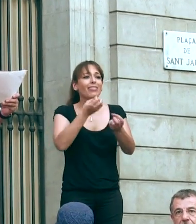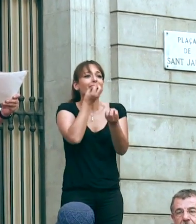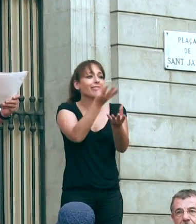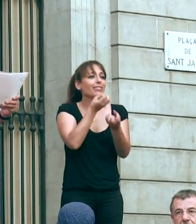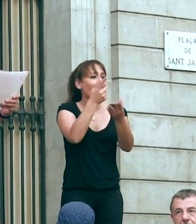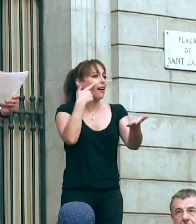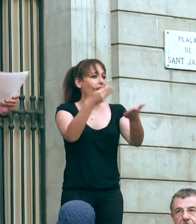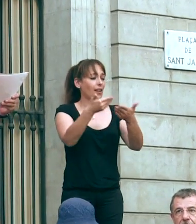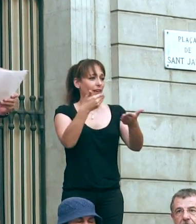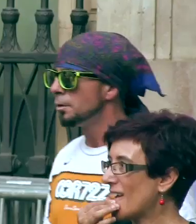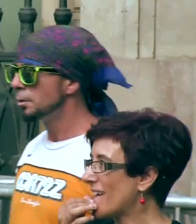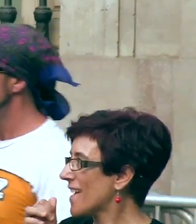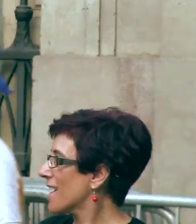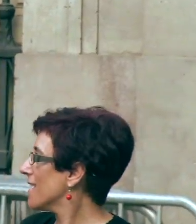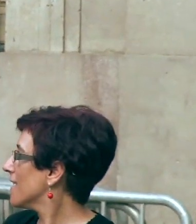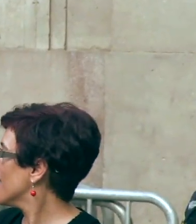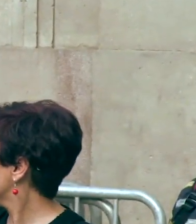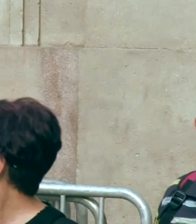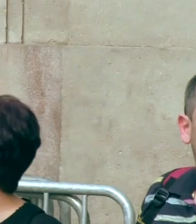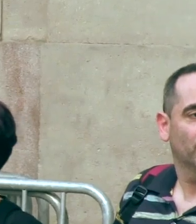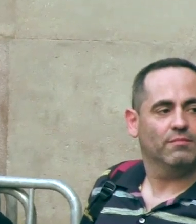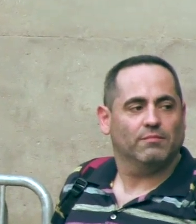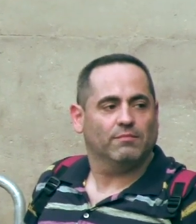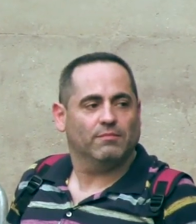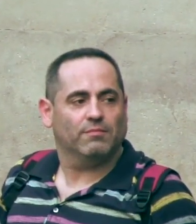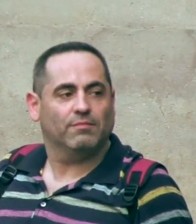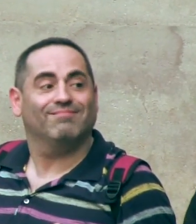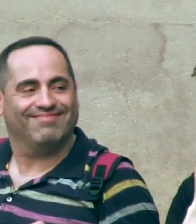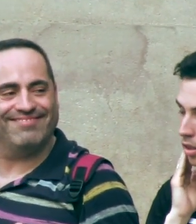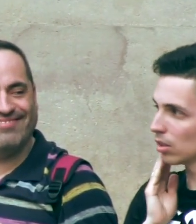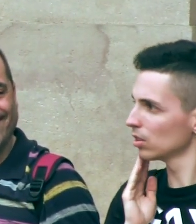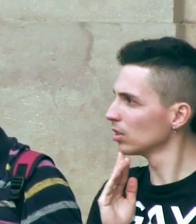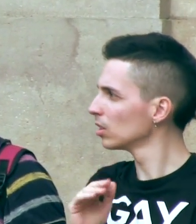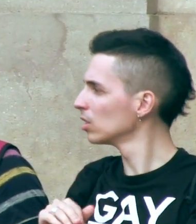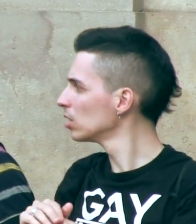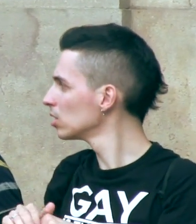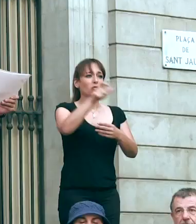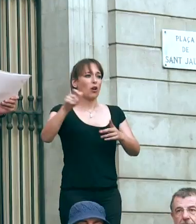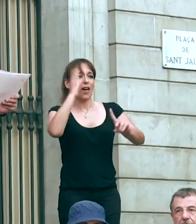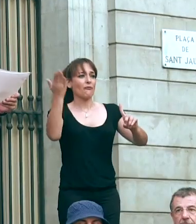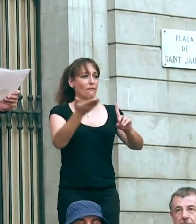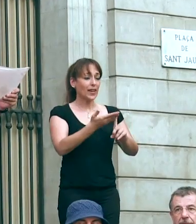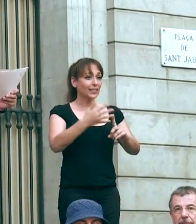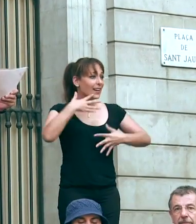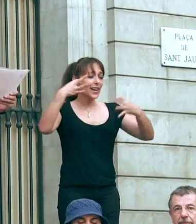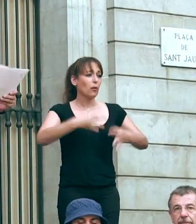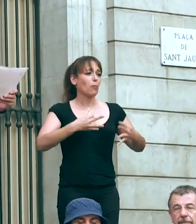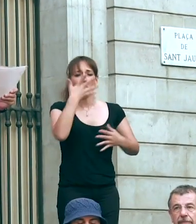públiques estigmatitzant i jutjant a les persones amb VIH són absolutament inadmissibles.